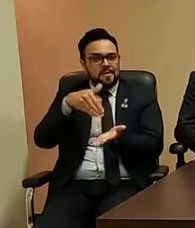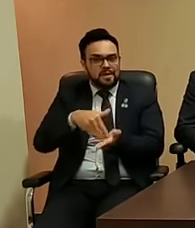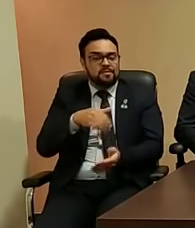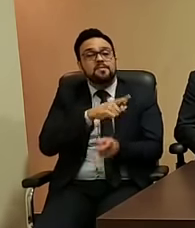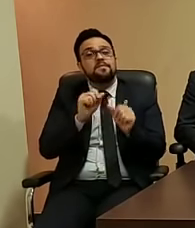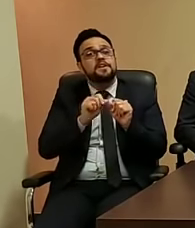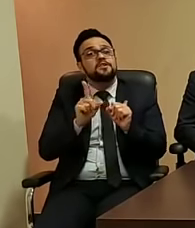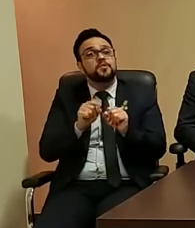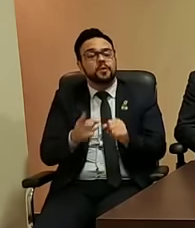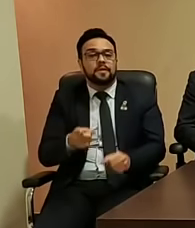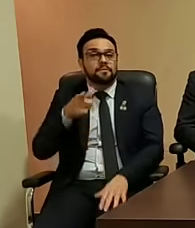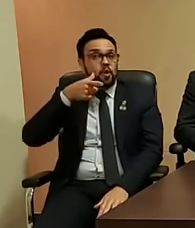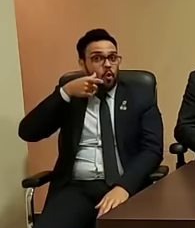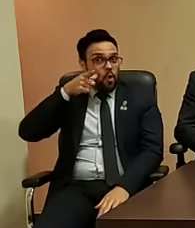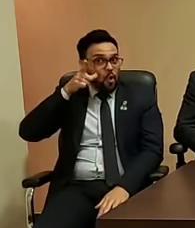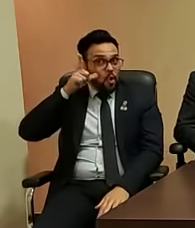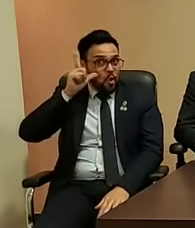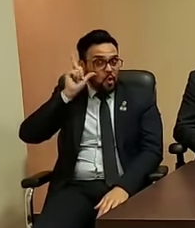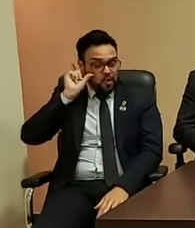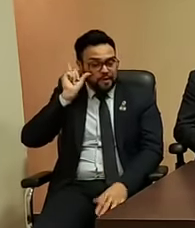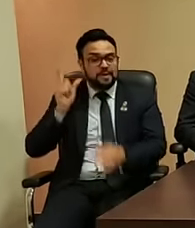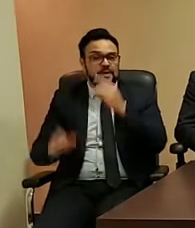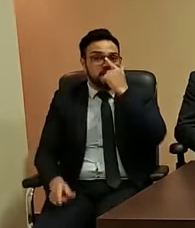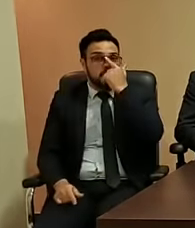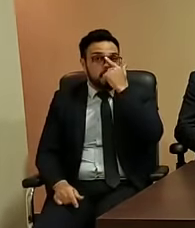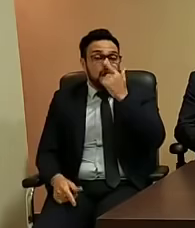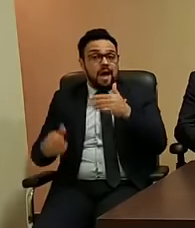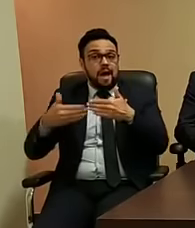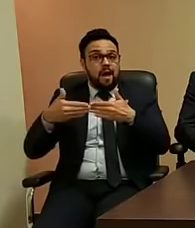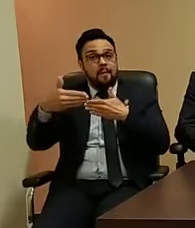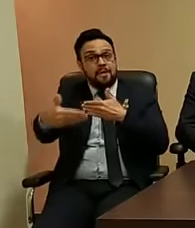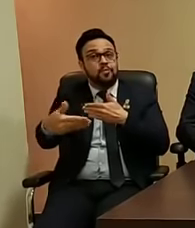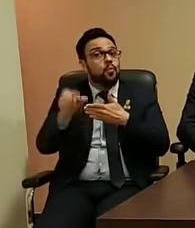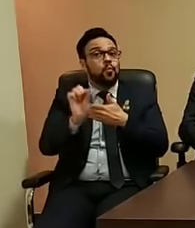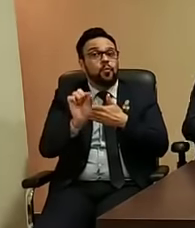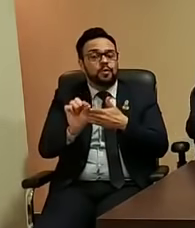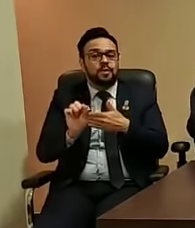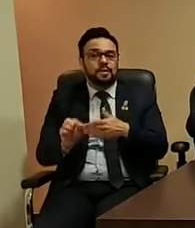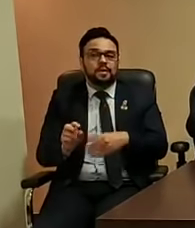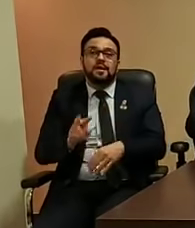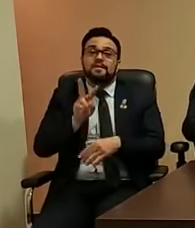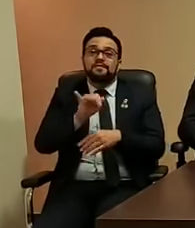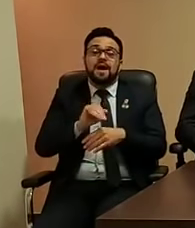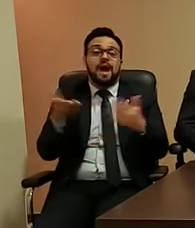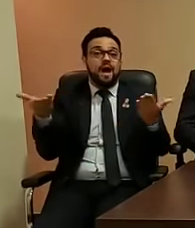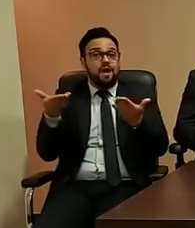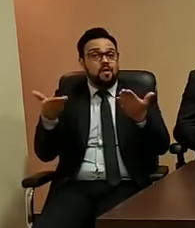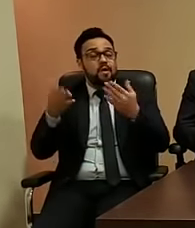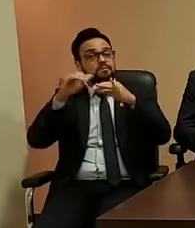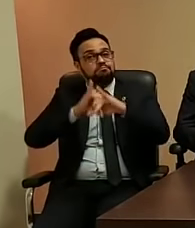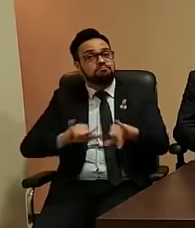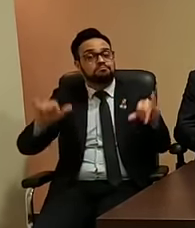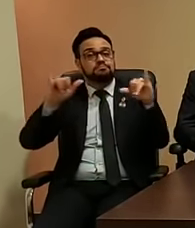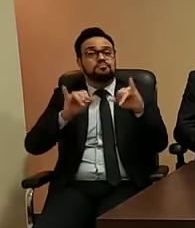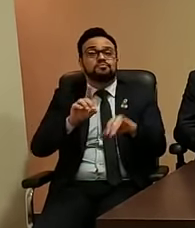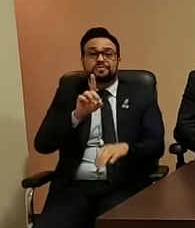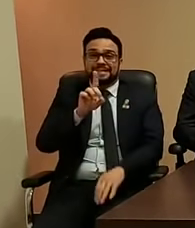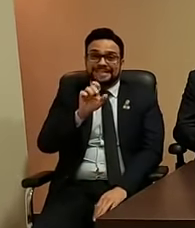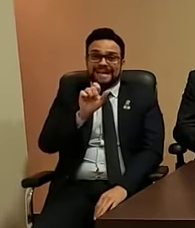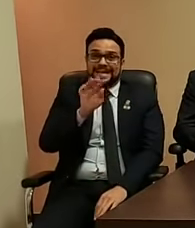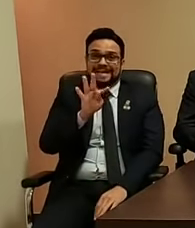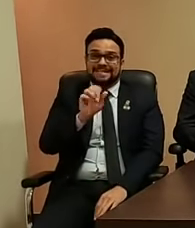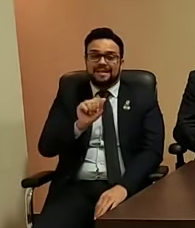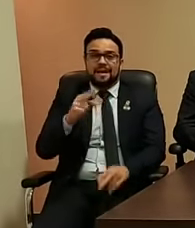Pedro? Então, ontem foi promulgado e a gente vai em primeira mão dar a data, a